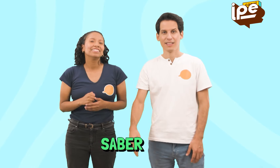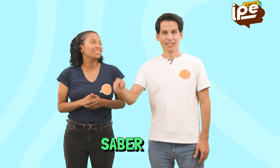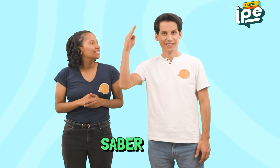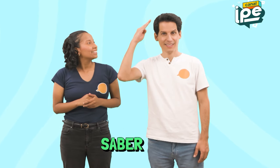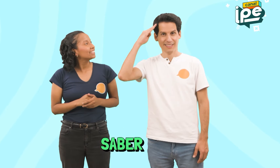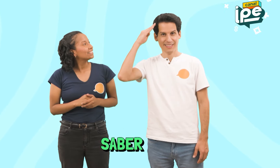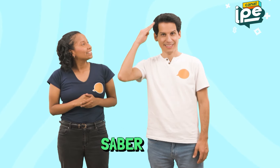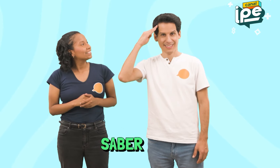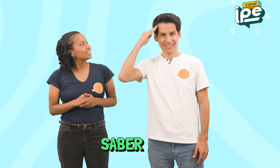saber